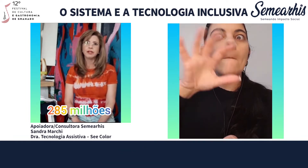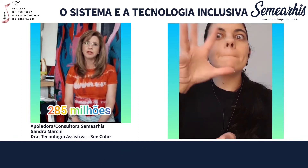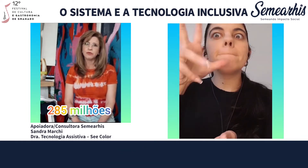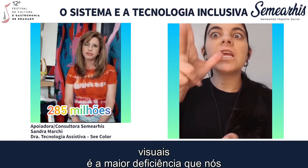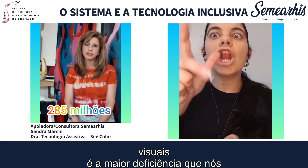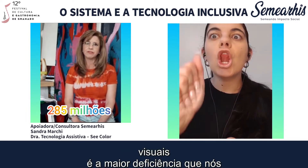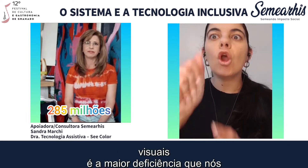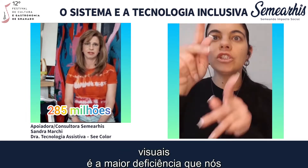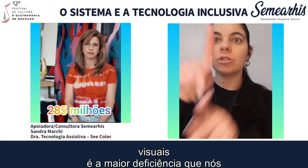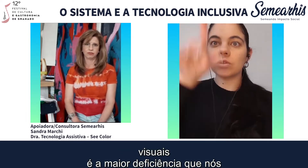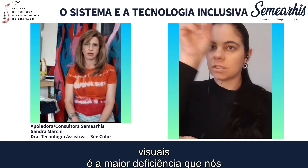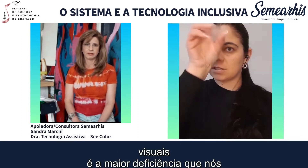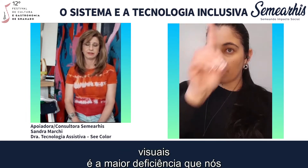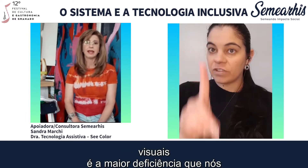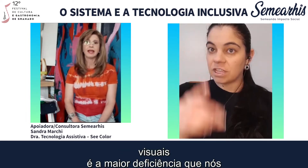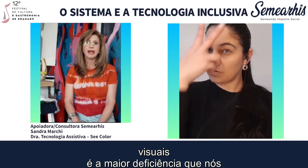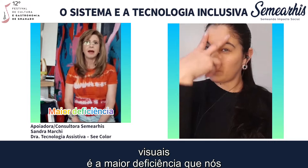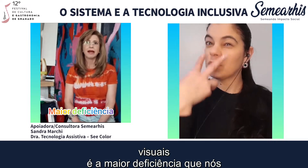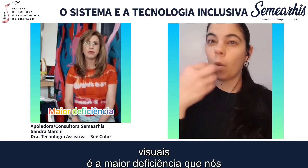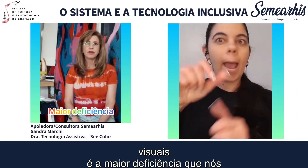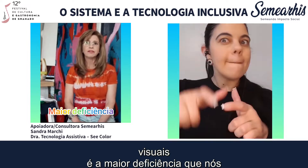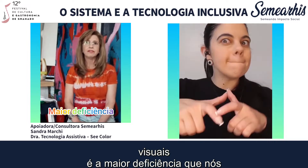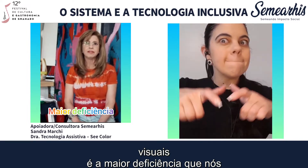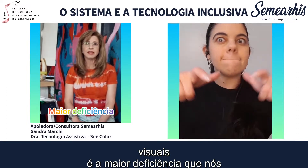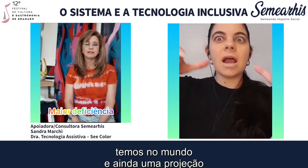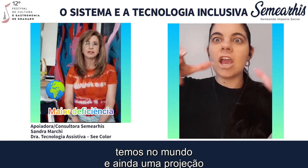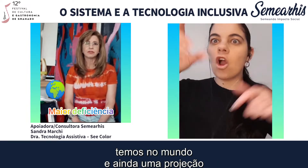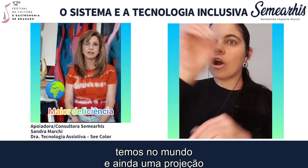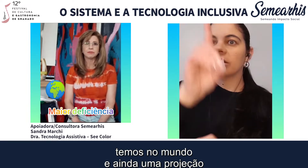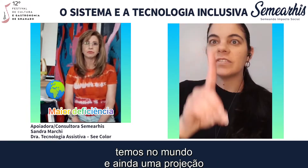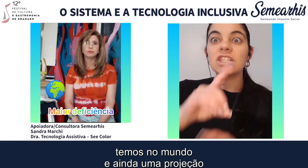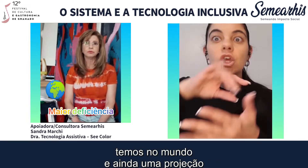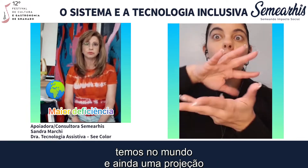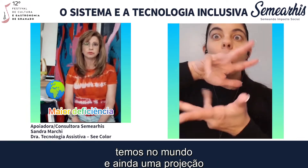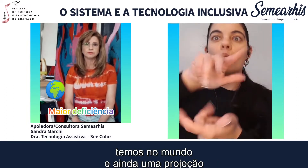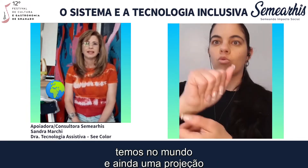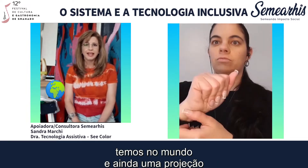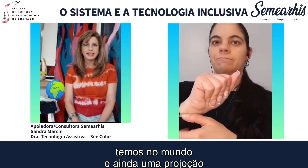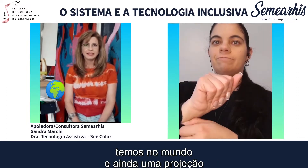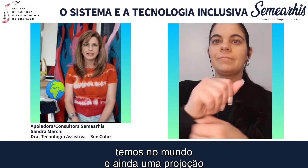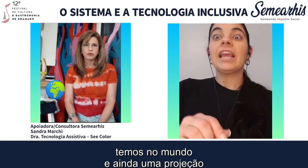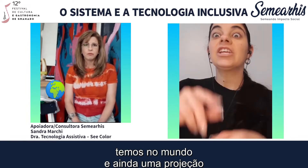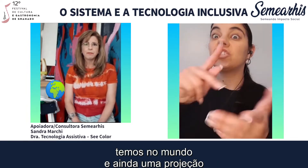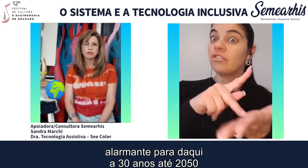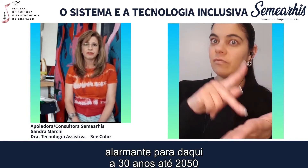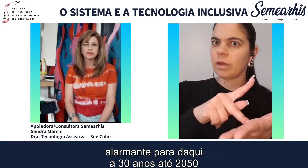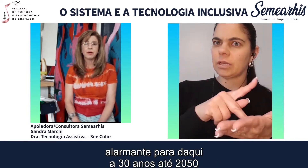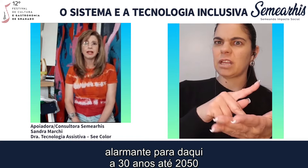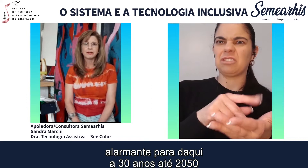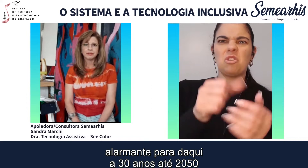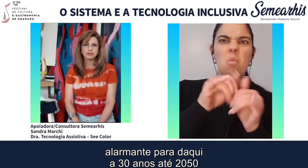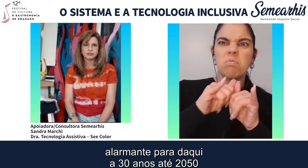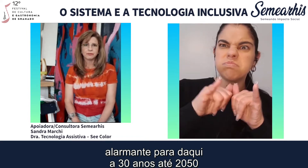285 milhões de deficientes visuais. É a maior deficiência que nós temos no mundo. E ainda, uma